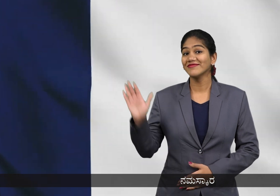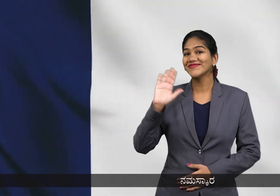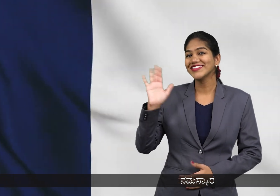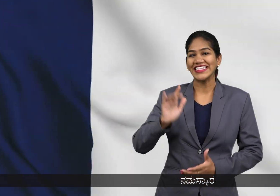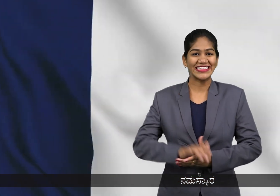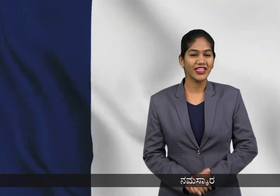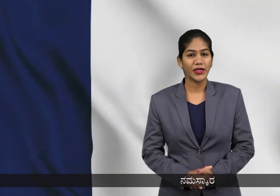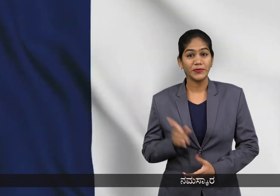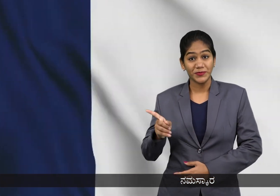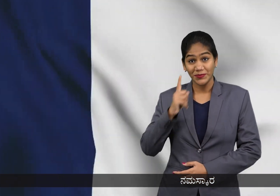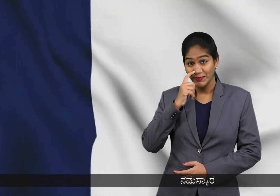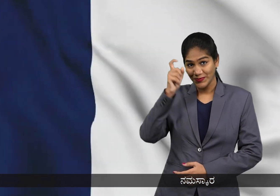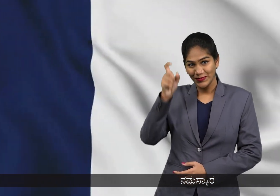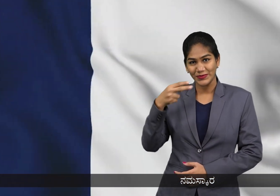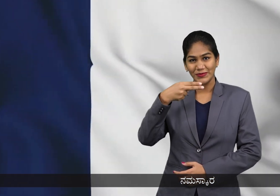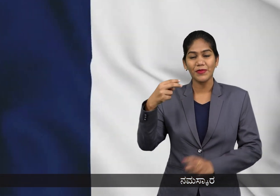ನಮಸ್ಕಾರ.